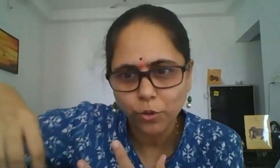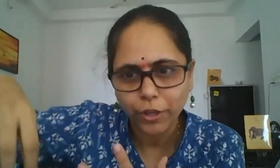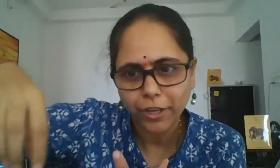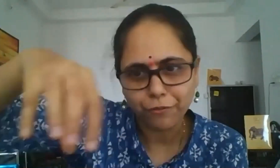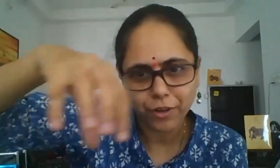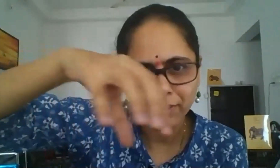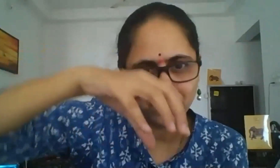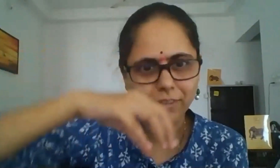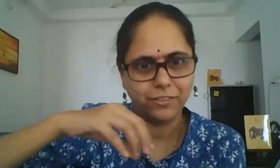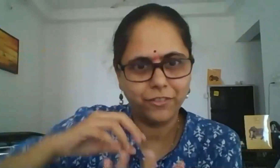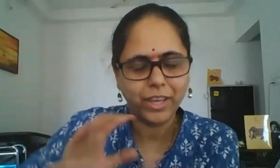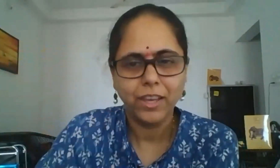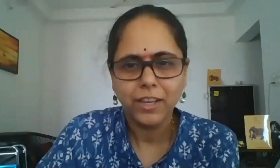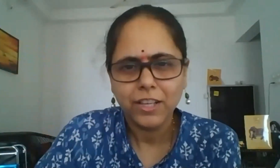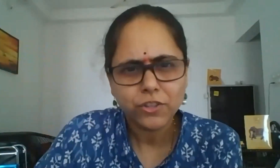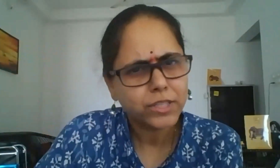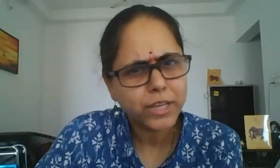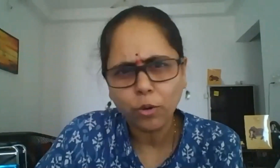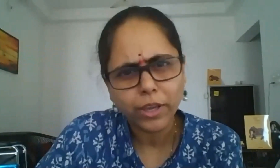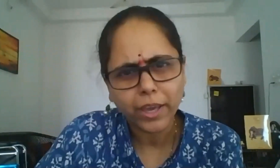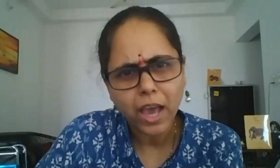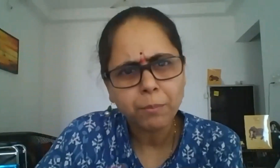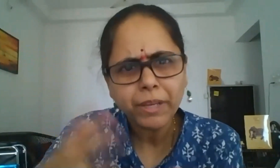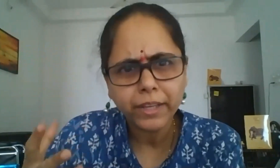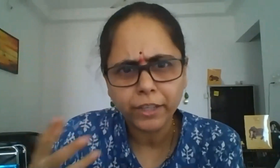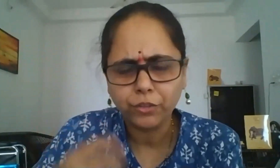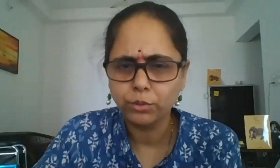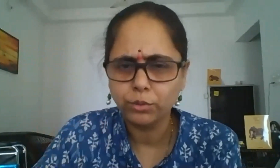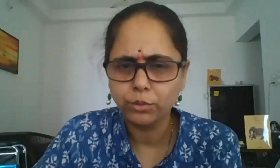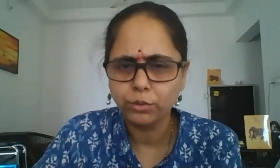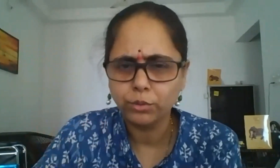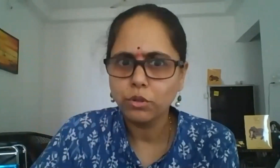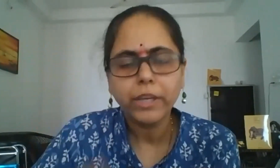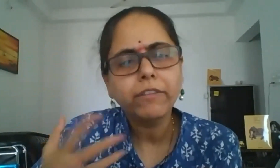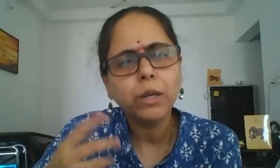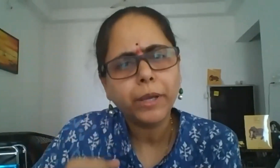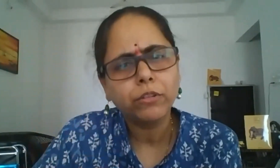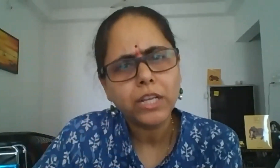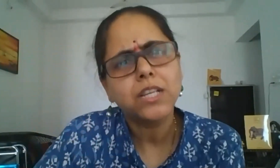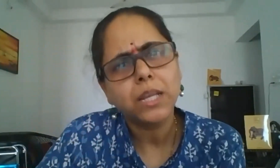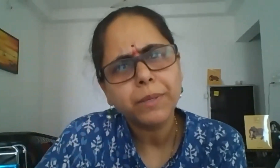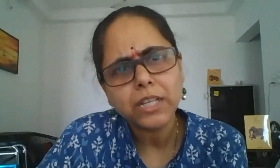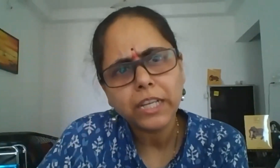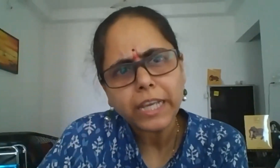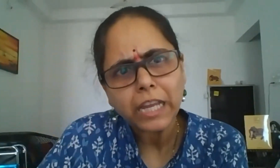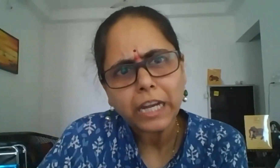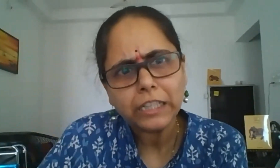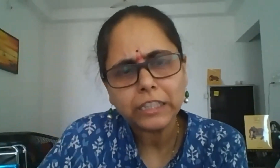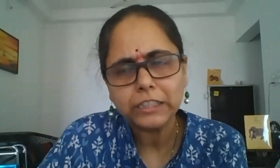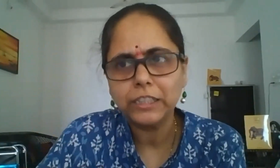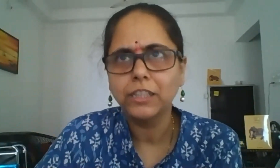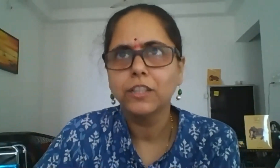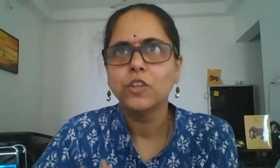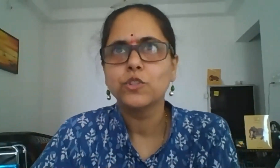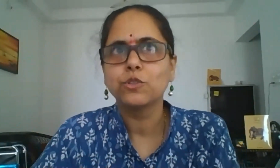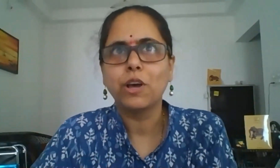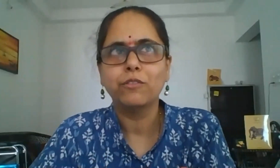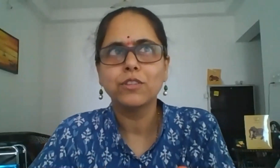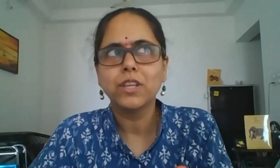in different way. So I was like, okay, ಆಮೇಲೆ ಏನಾಯ್ತು? So ನೀವ್ ಹೇಳ್ಬೇಕು, ನಾನ್ ಜಲೇಬಿ ಚಕ್ಲಿ ಯಾಕೆ ಹೇಳ್ತಾ ಇದ್ದೀನಿ? So I was like,